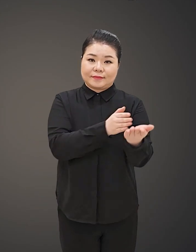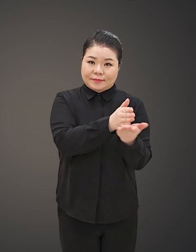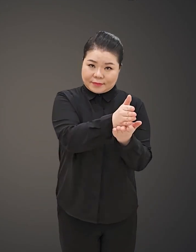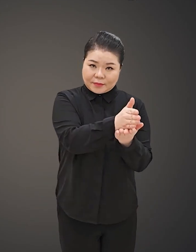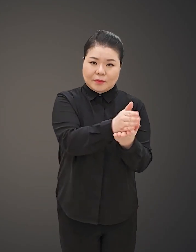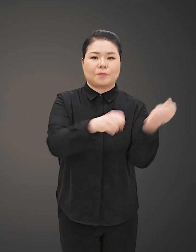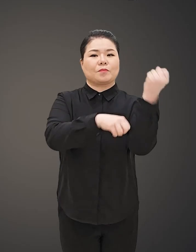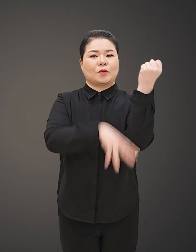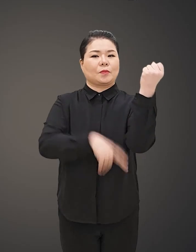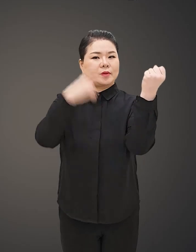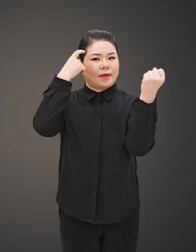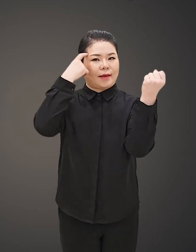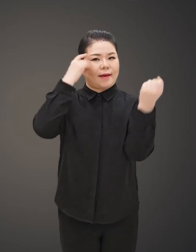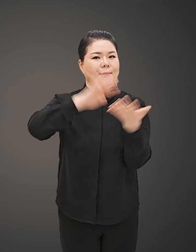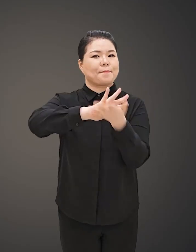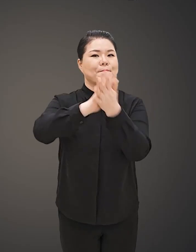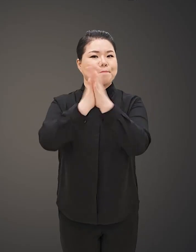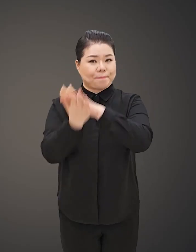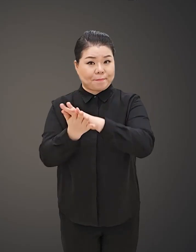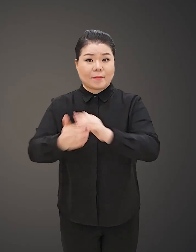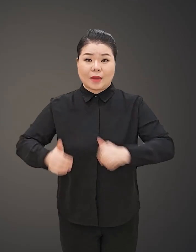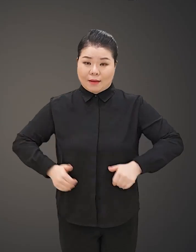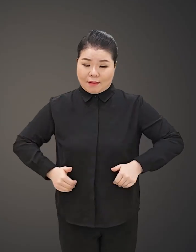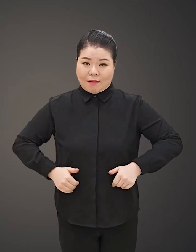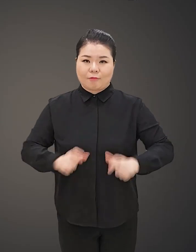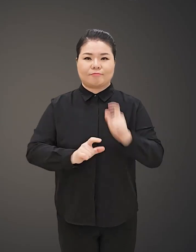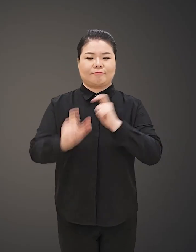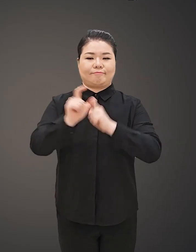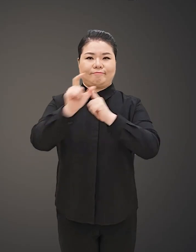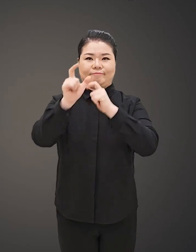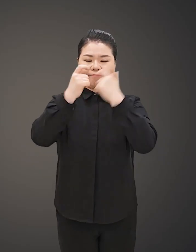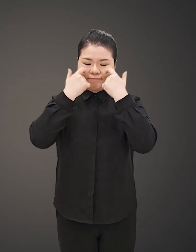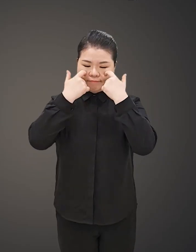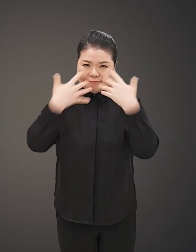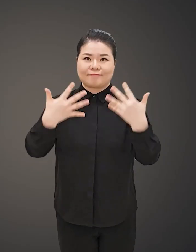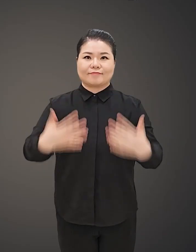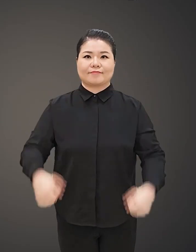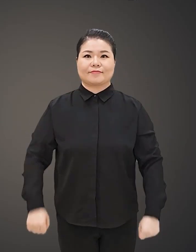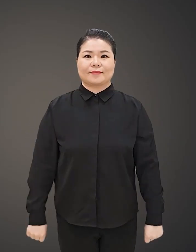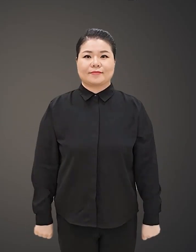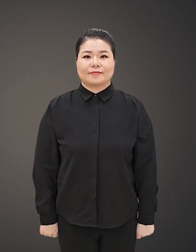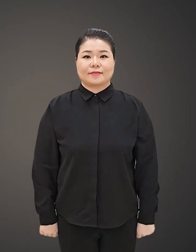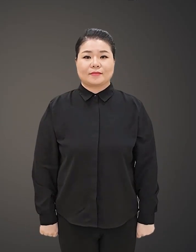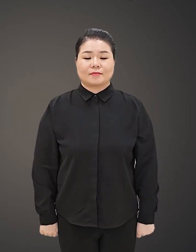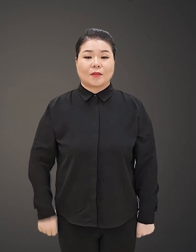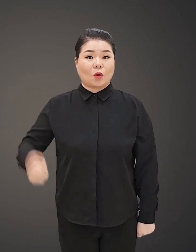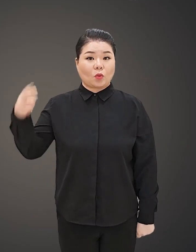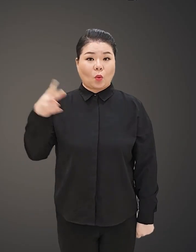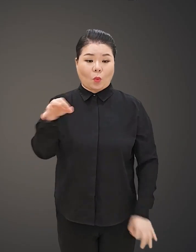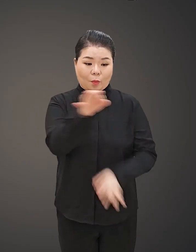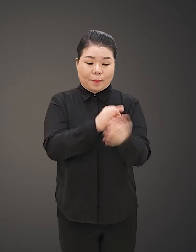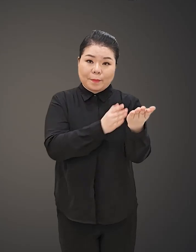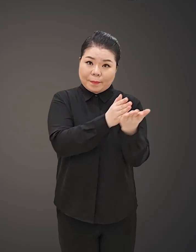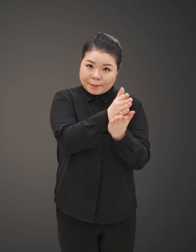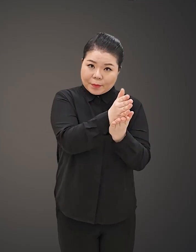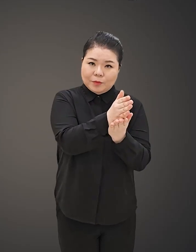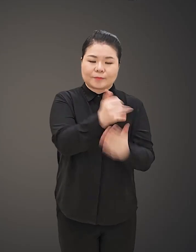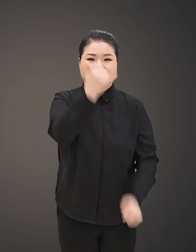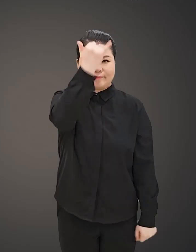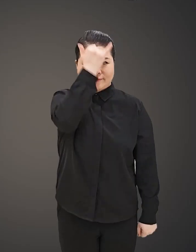경제학 분야의 근본적인 사고의 전환이 필요하다는 것은 갈수록 명백해지고 있습니다. 또한